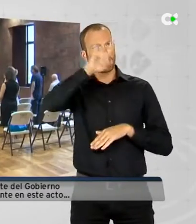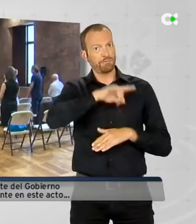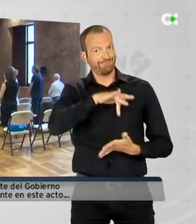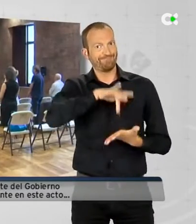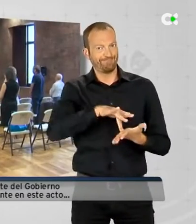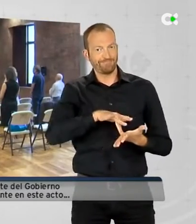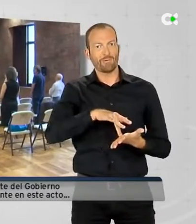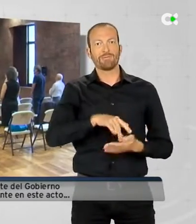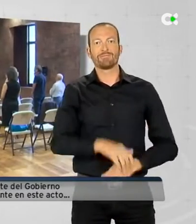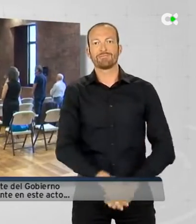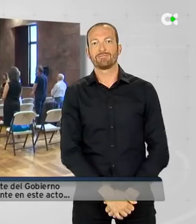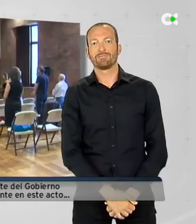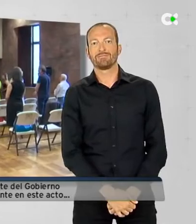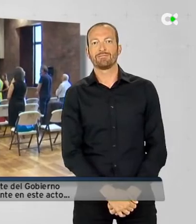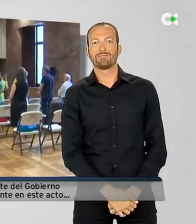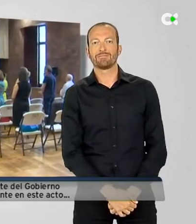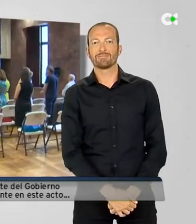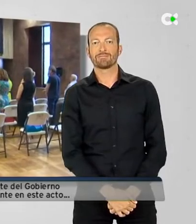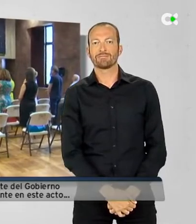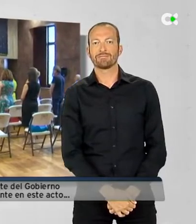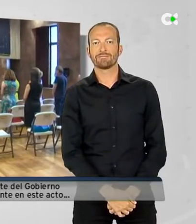presente en ese acto.